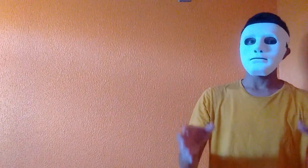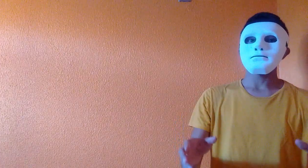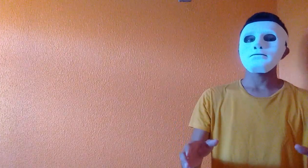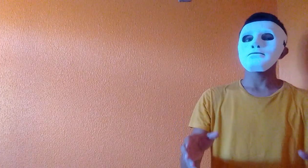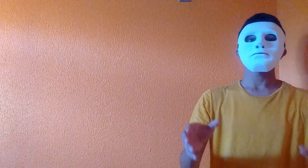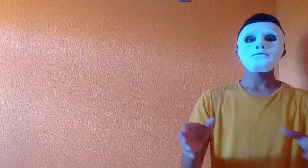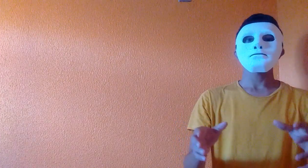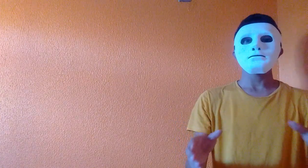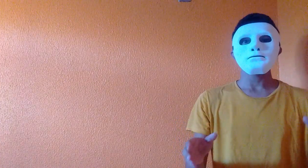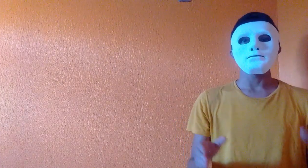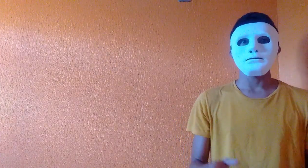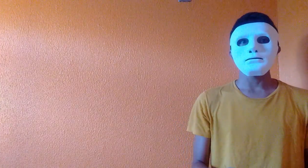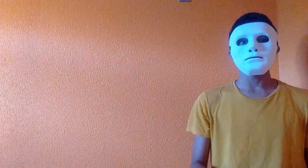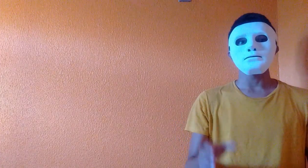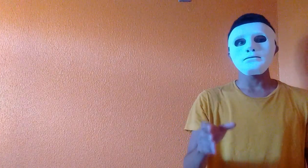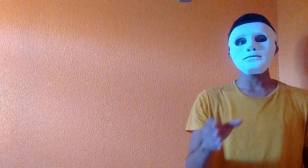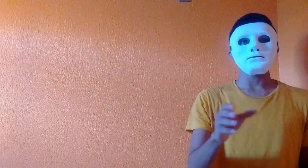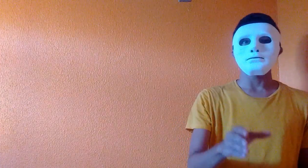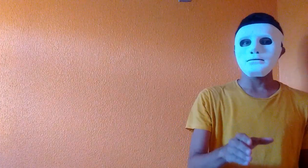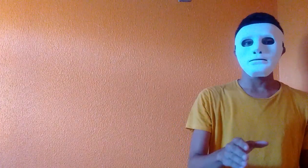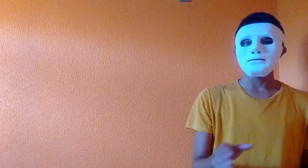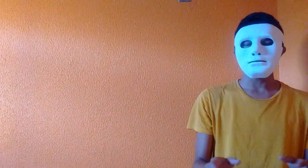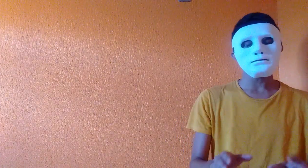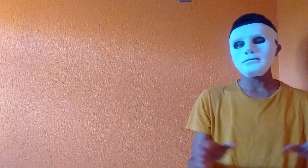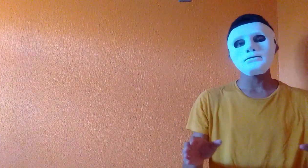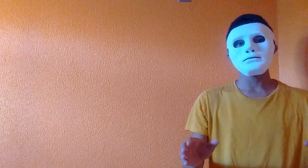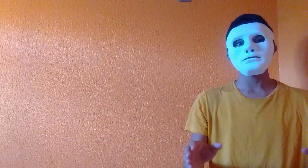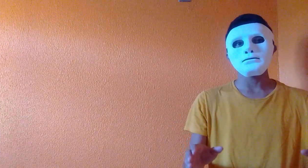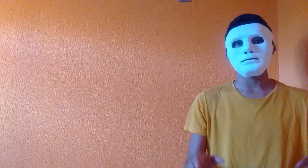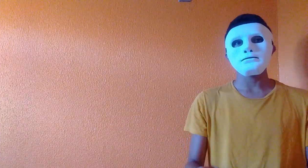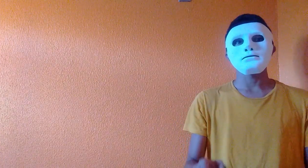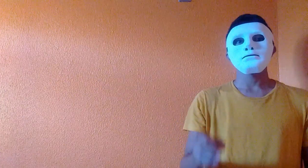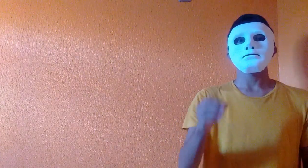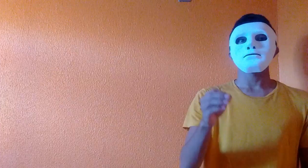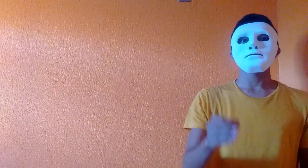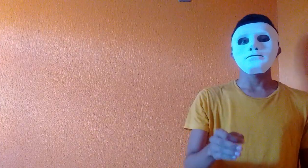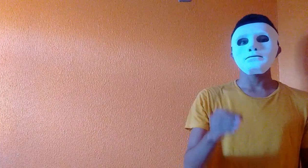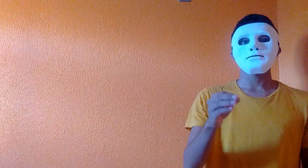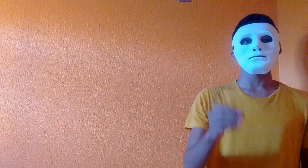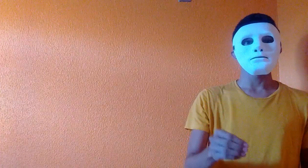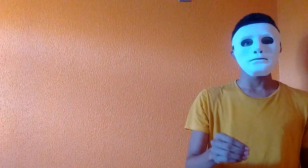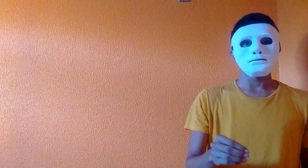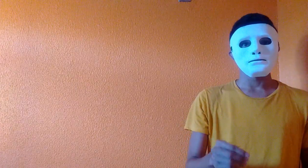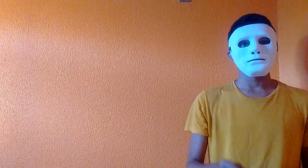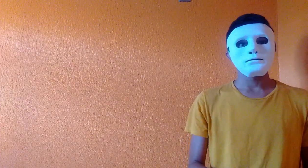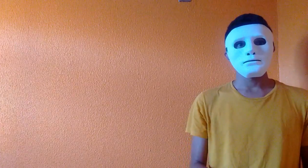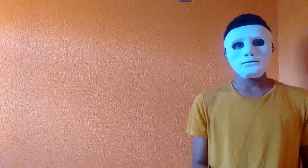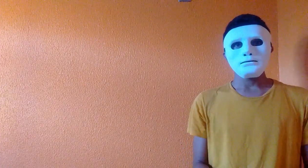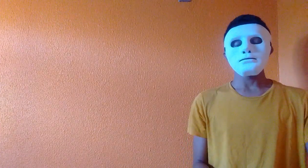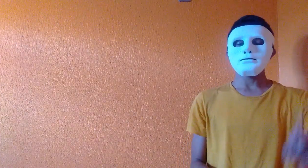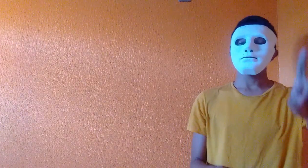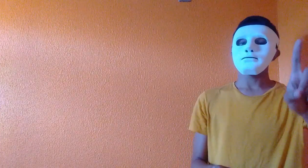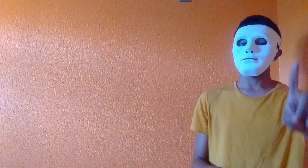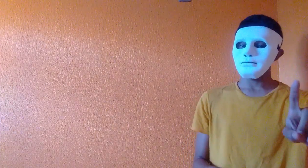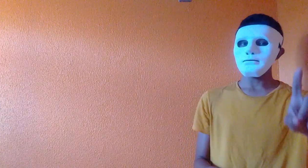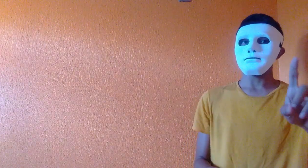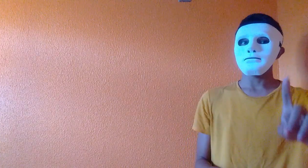Certamente, consumir um cachorro-quente de vez em quando não irá prejudicar a nossa saúde. Mas um estudo